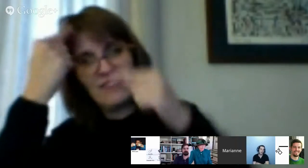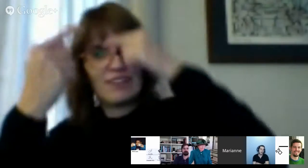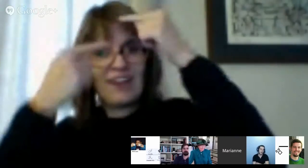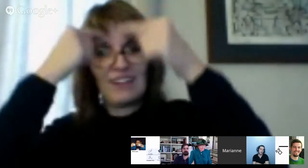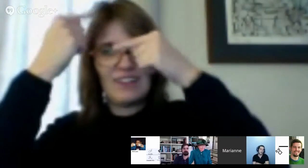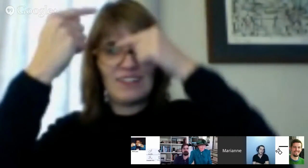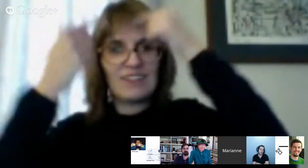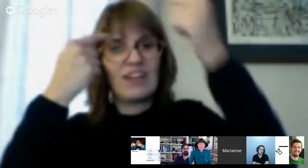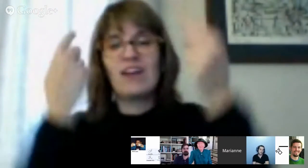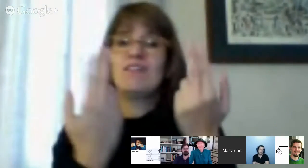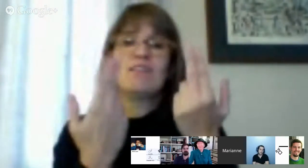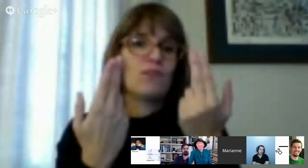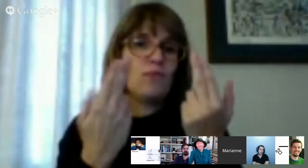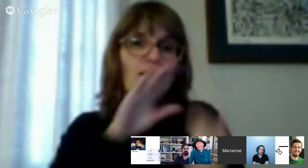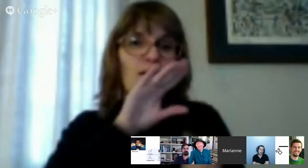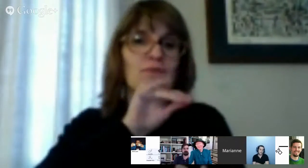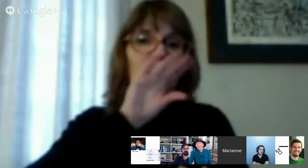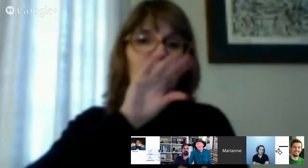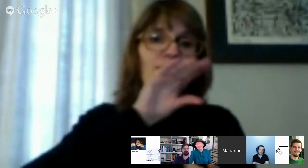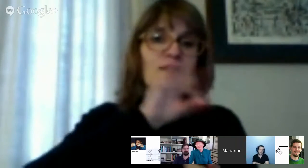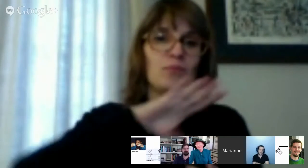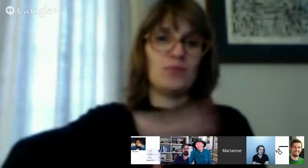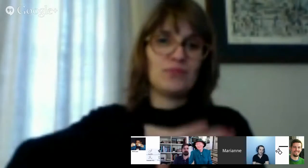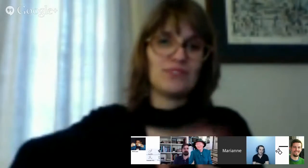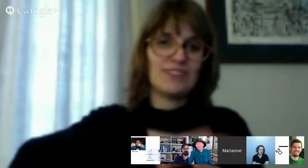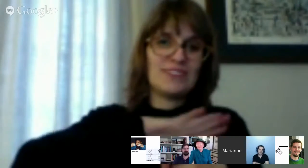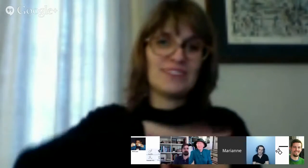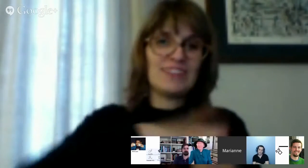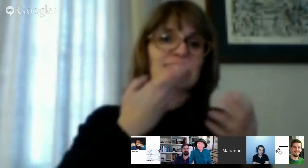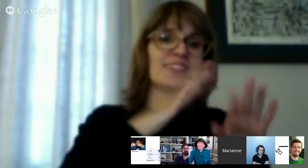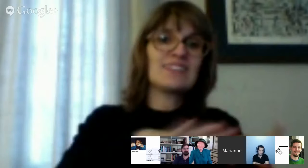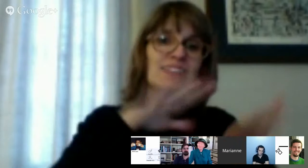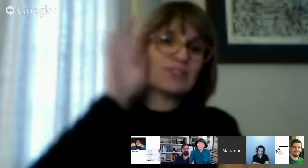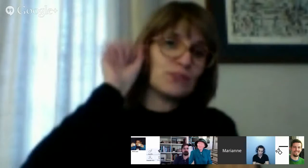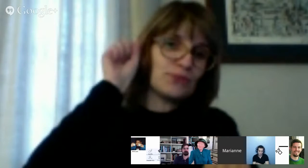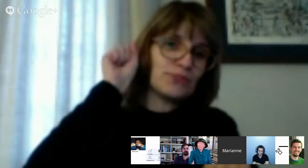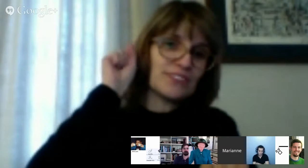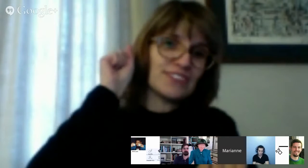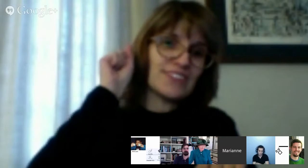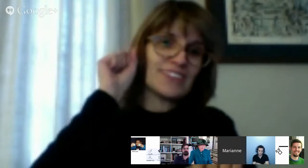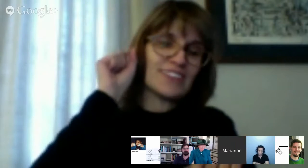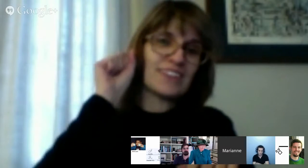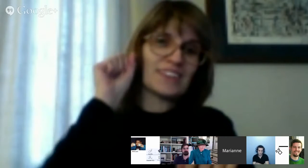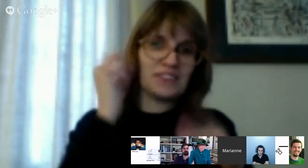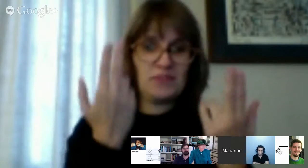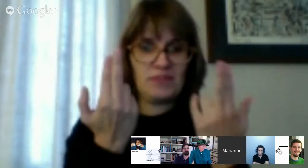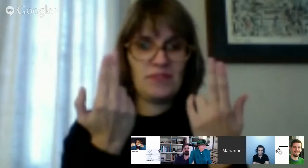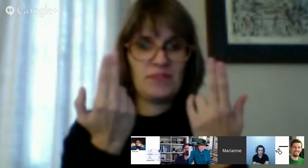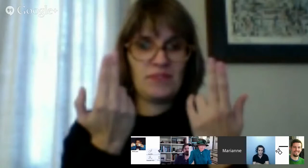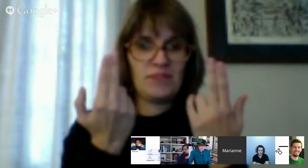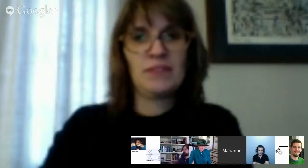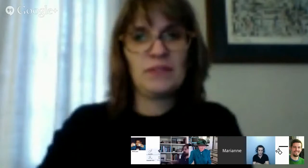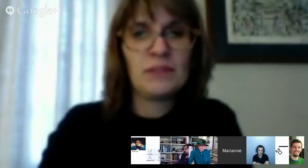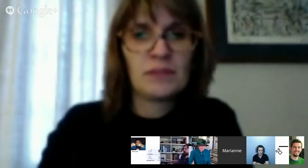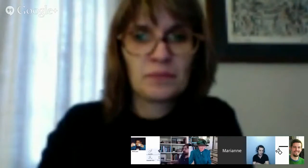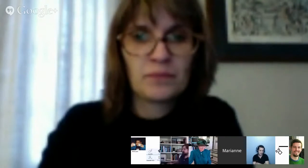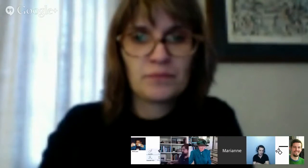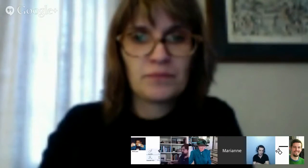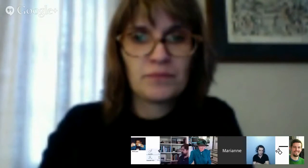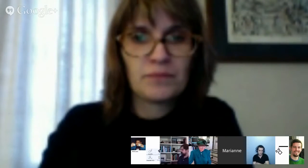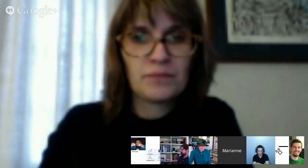de mão. Então, isso fomentava a criatividade. Isso nós podemos fazer uma relação com as línguas